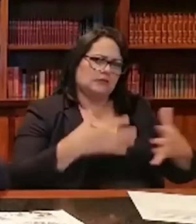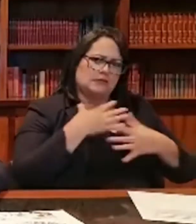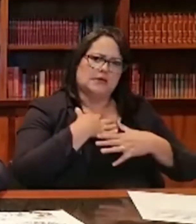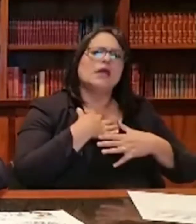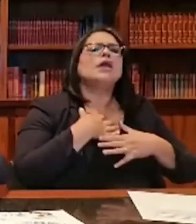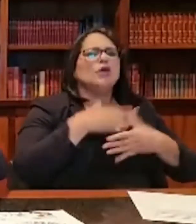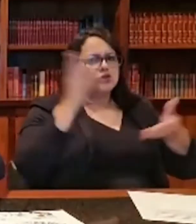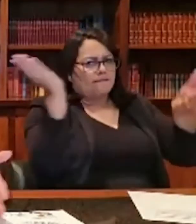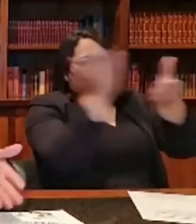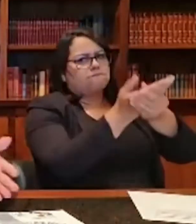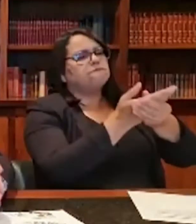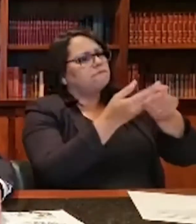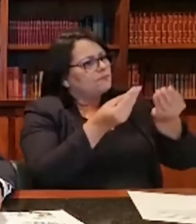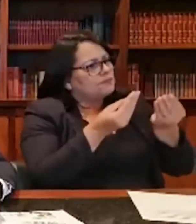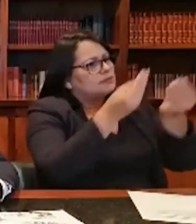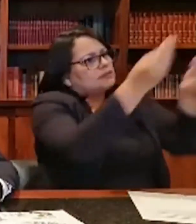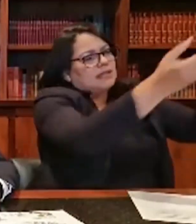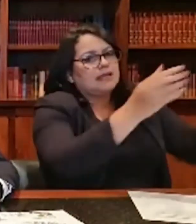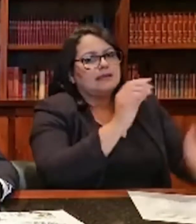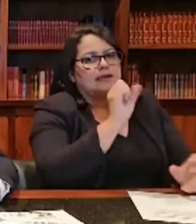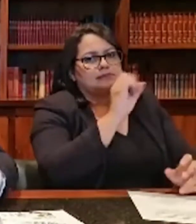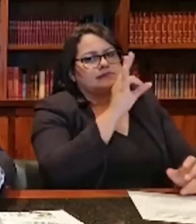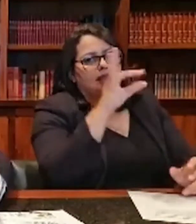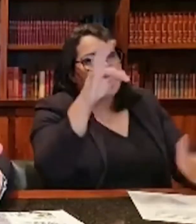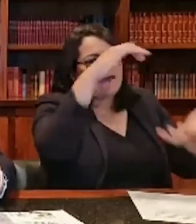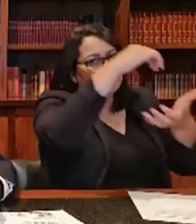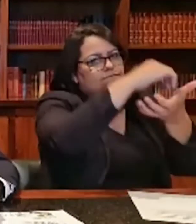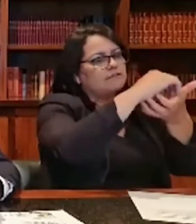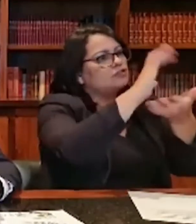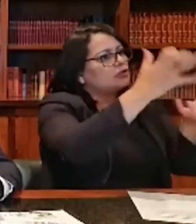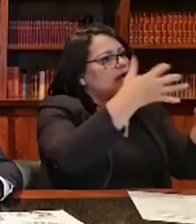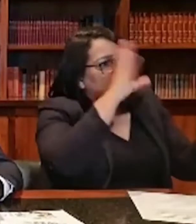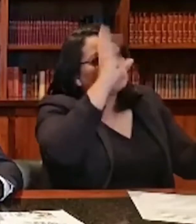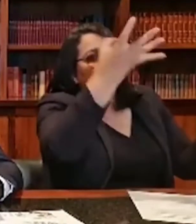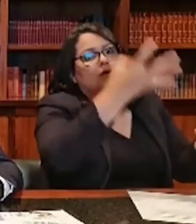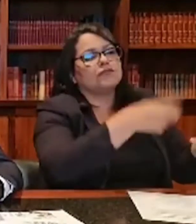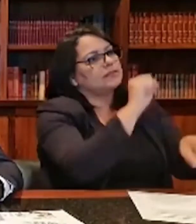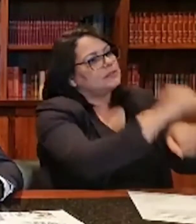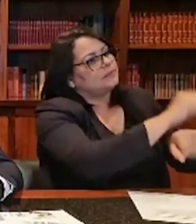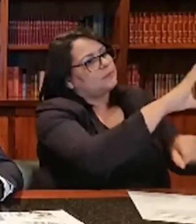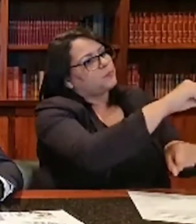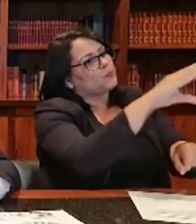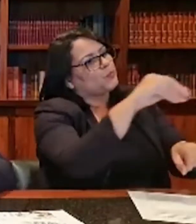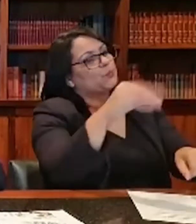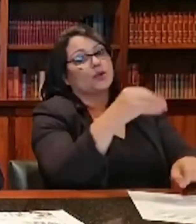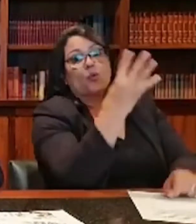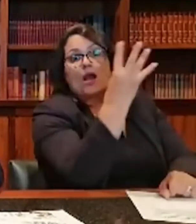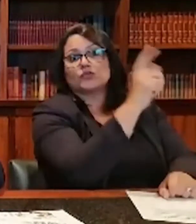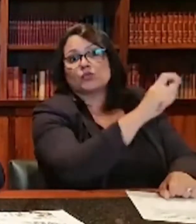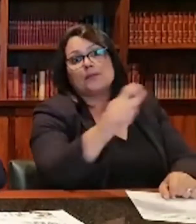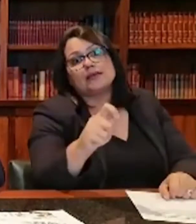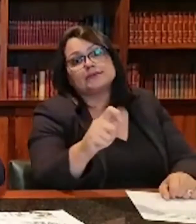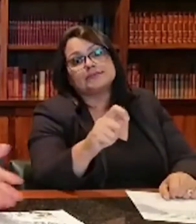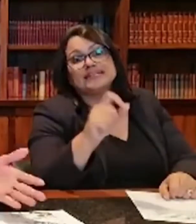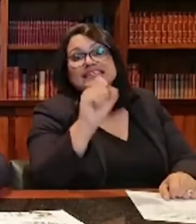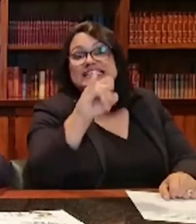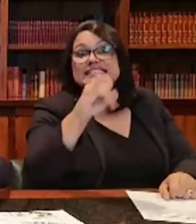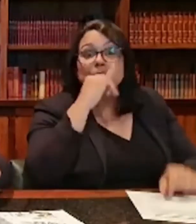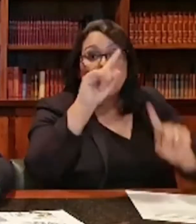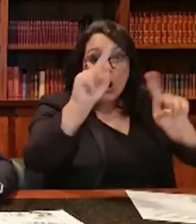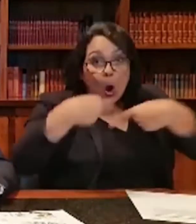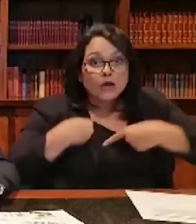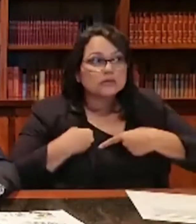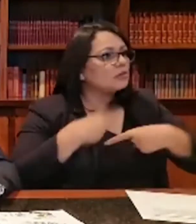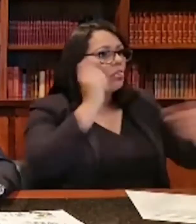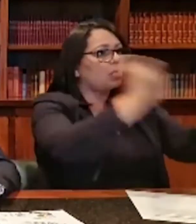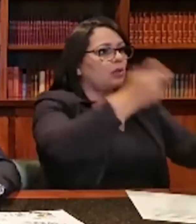ação no Supremo para resolver esse problema. Está indo para 4 meses. Agora, quando é contra a minha ação, em 15 dias o